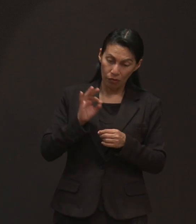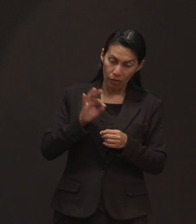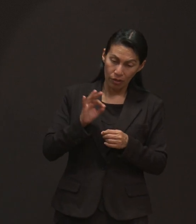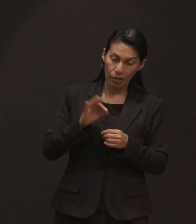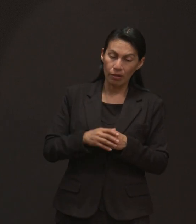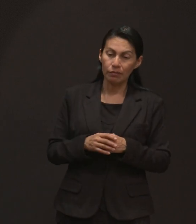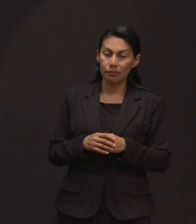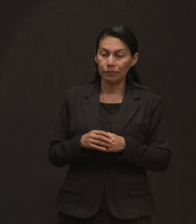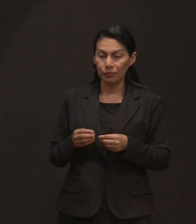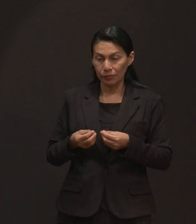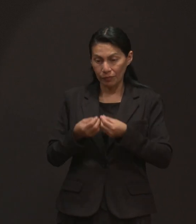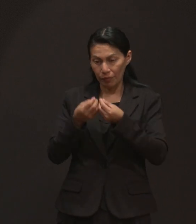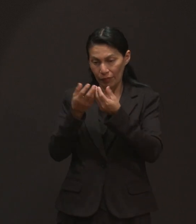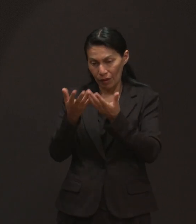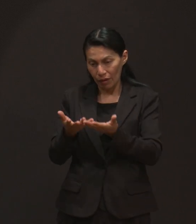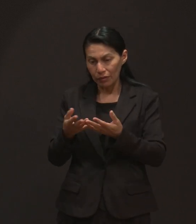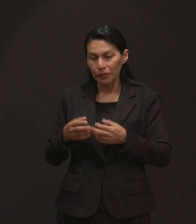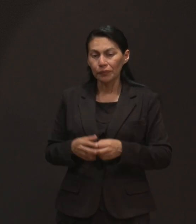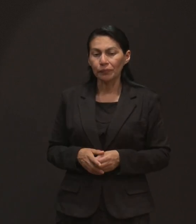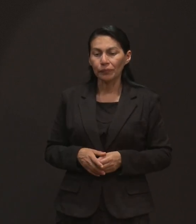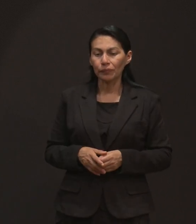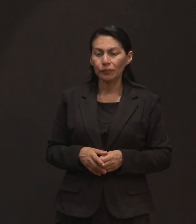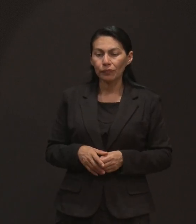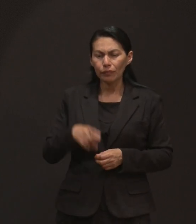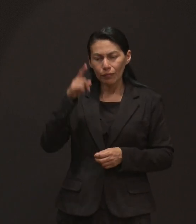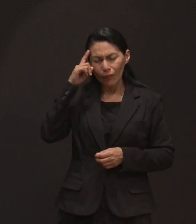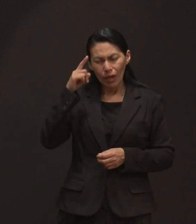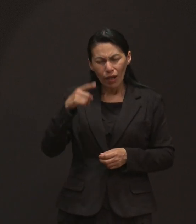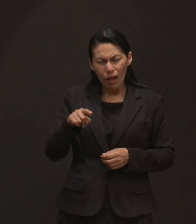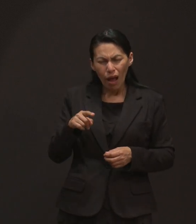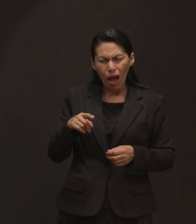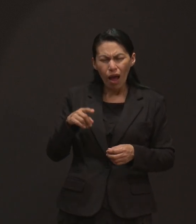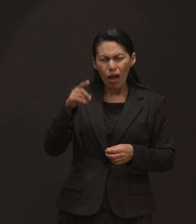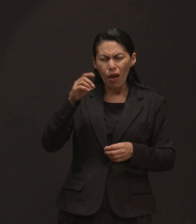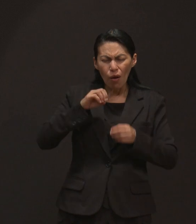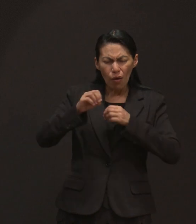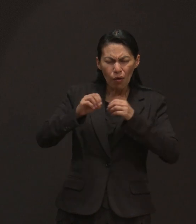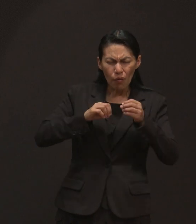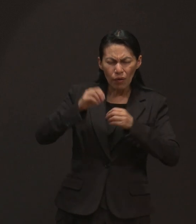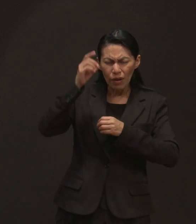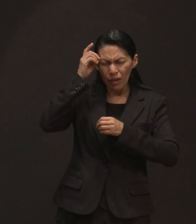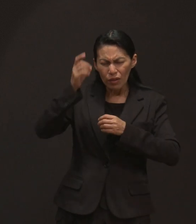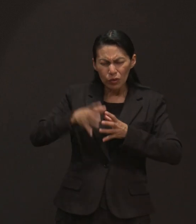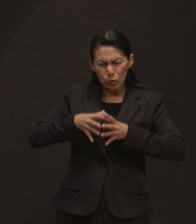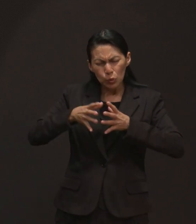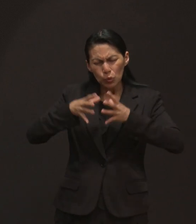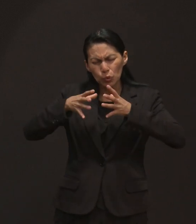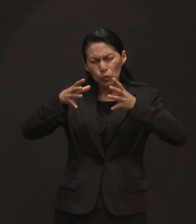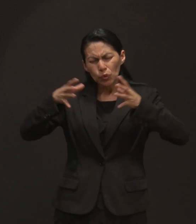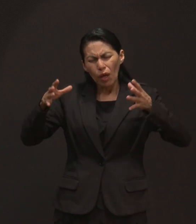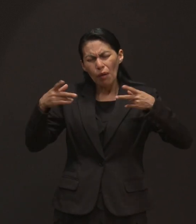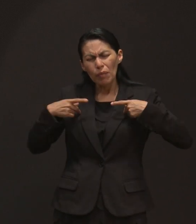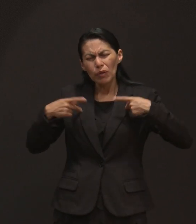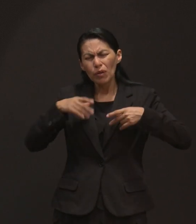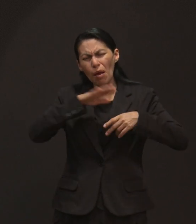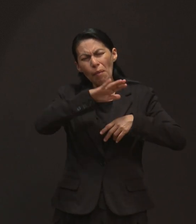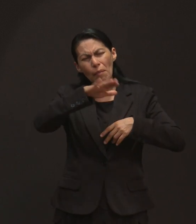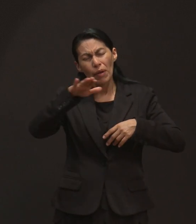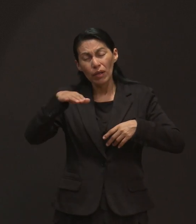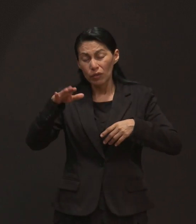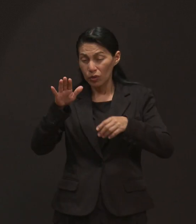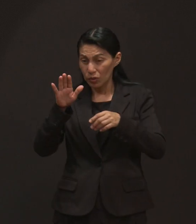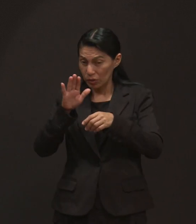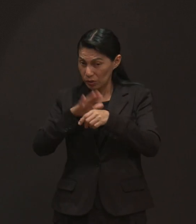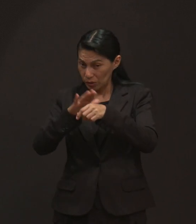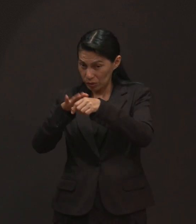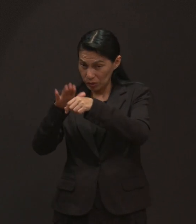la ofrenda que depositamos para que la obra de Dios avance en sus diferentes renglones